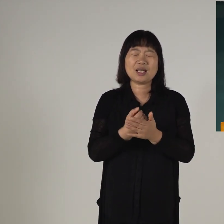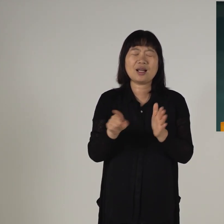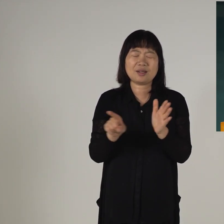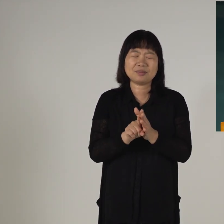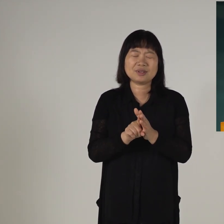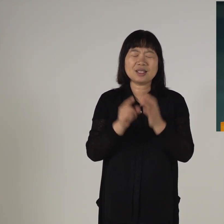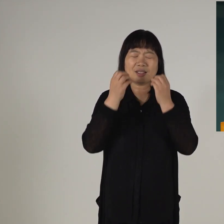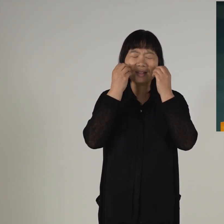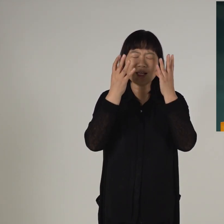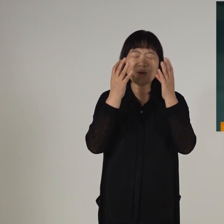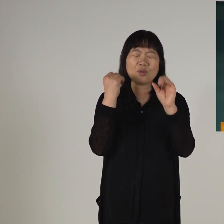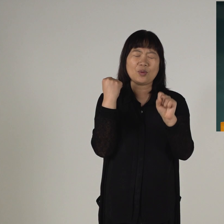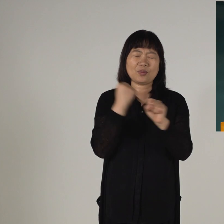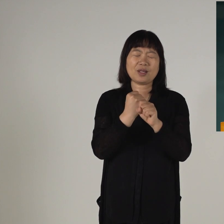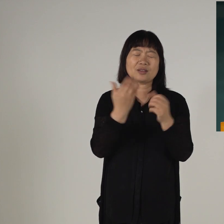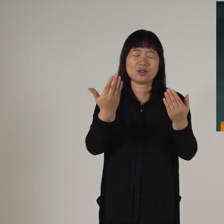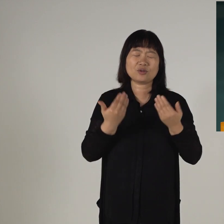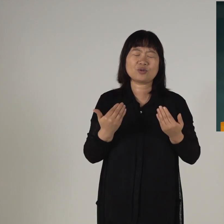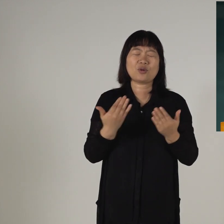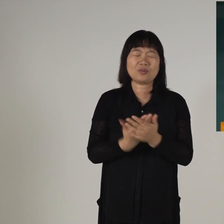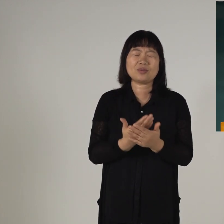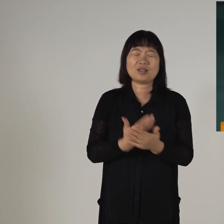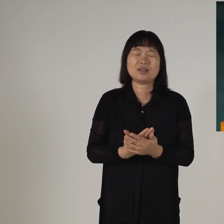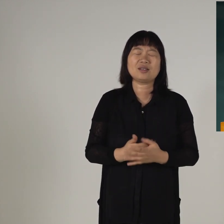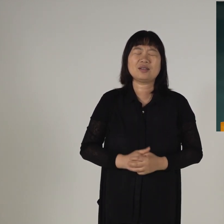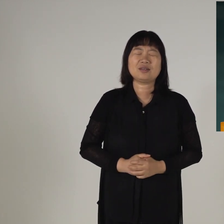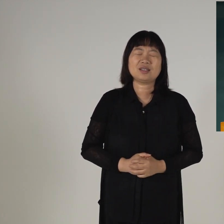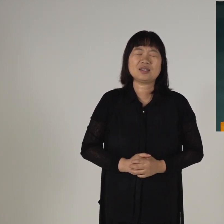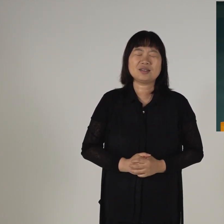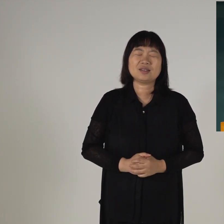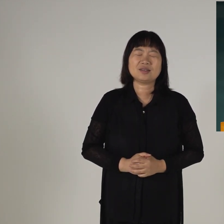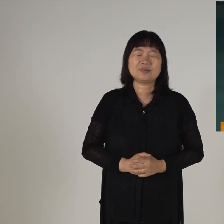믿음을 새롭게 하여 주시옵소서.